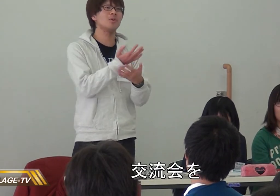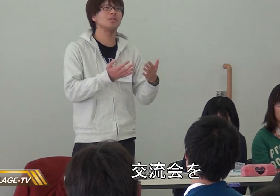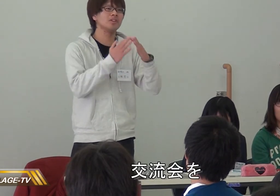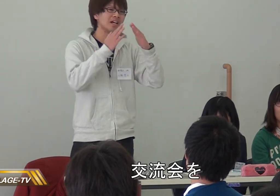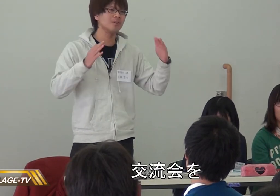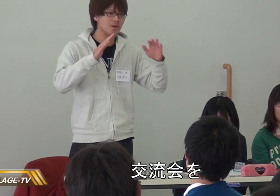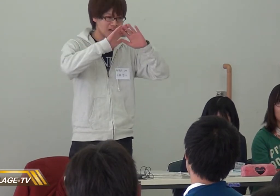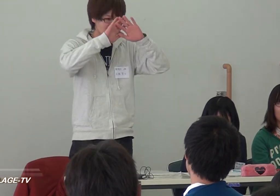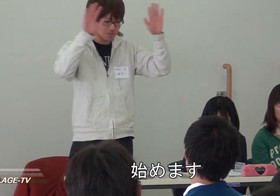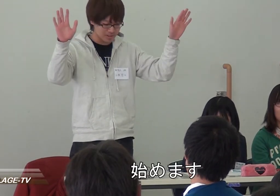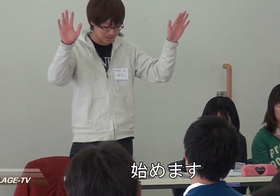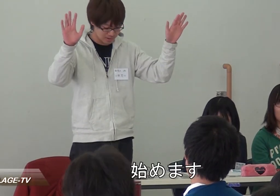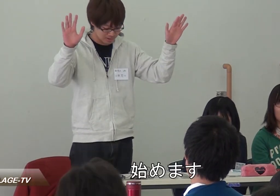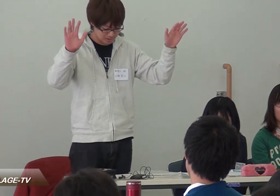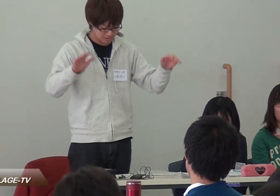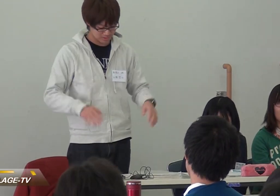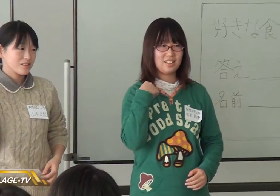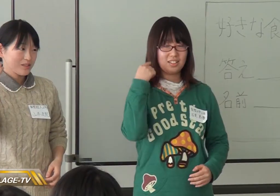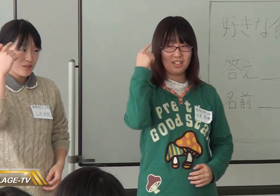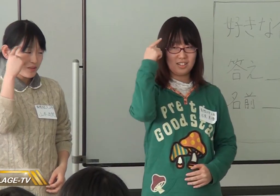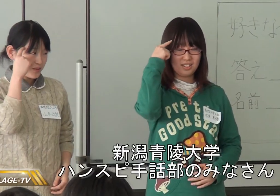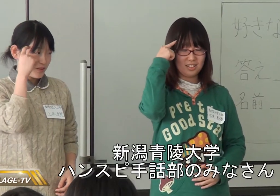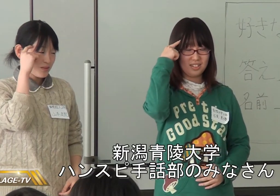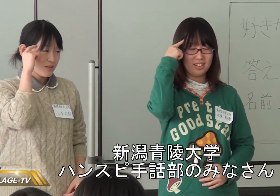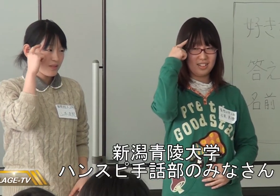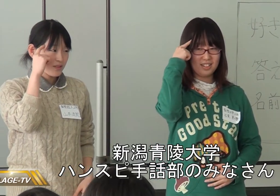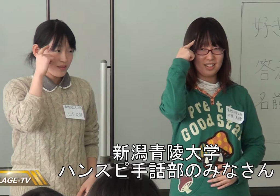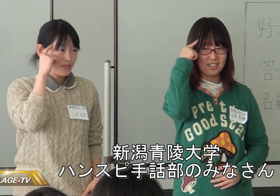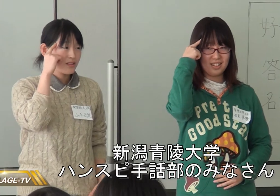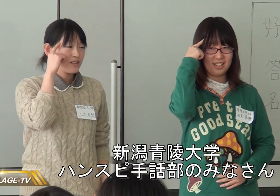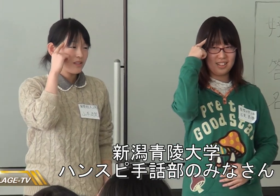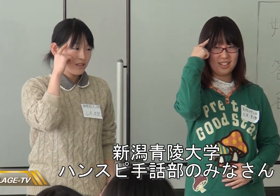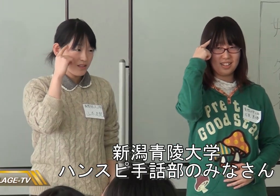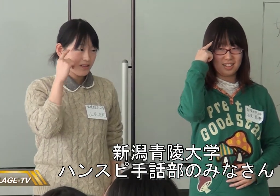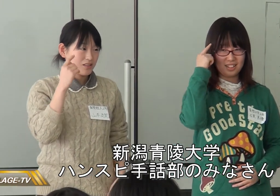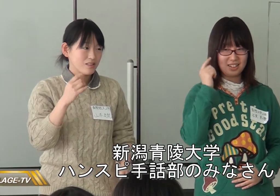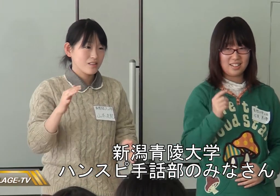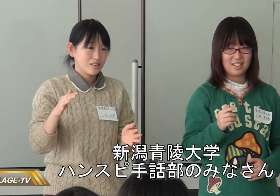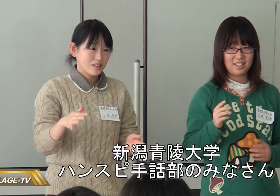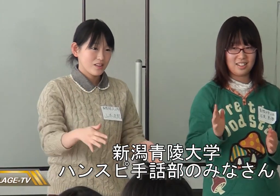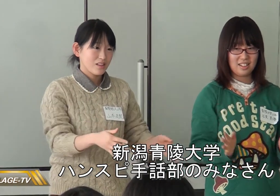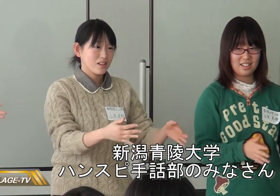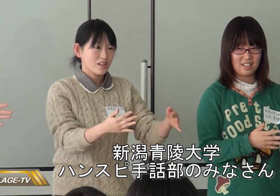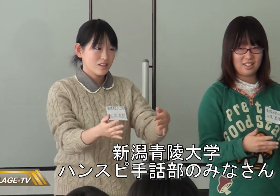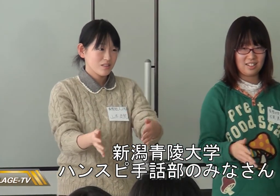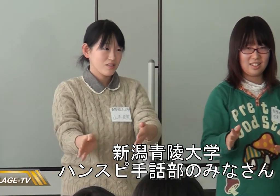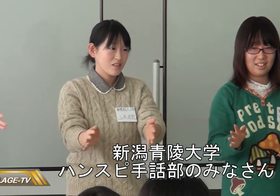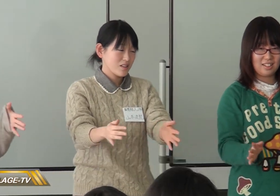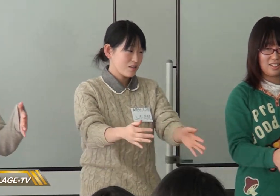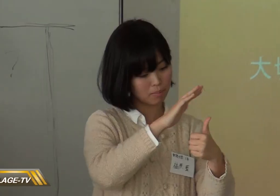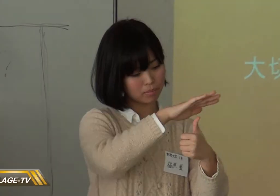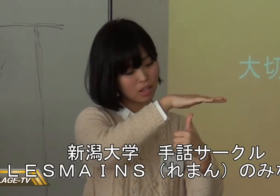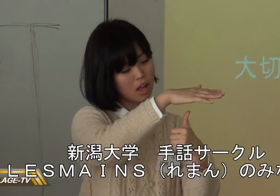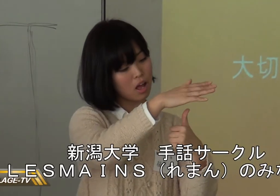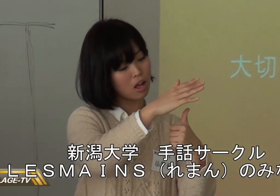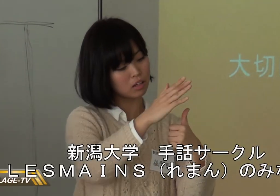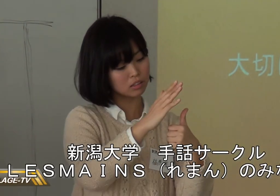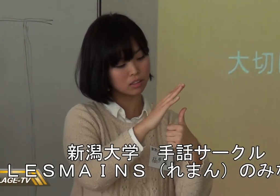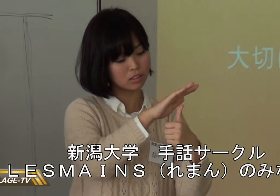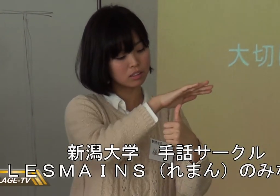流会を始めます。 この催しは日頃からサークルや部活動を通じて手話を学ぶ学生たちが、交